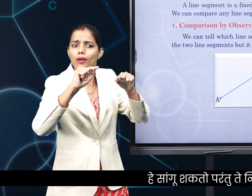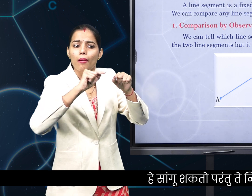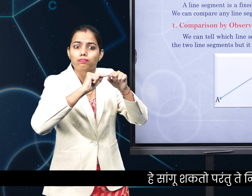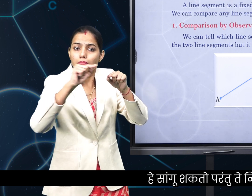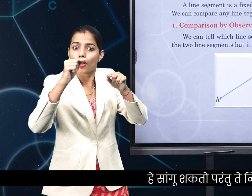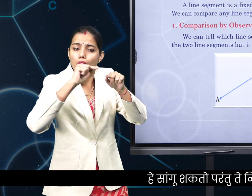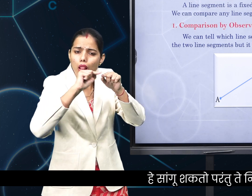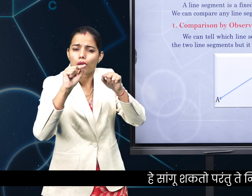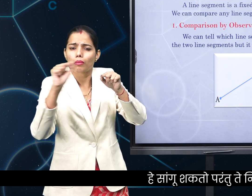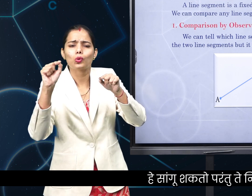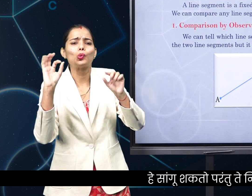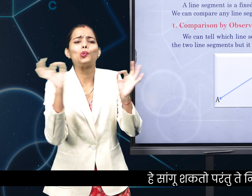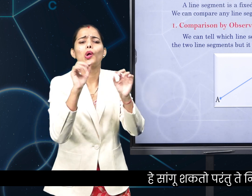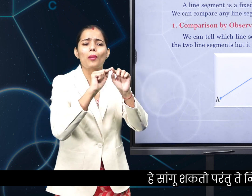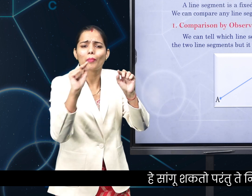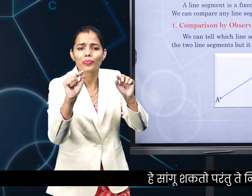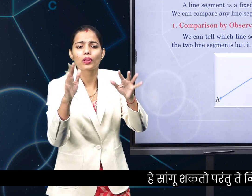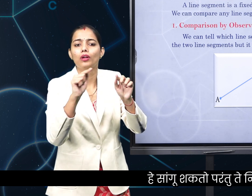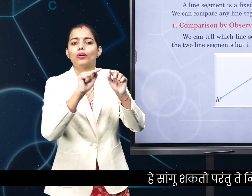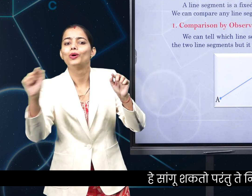हे सांगू शकतो, परंतु ते निश्चित नाही.